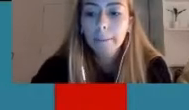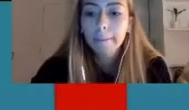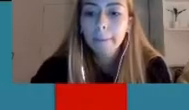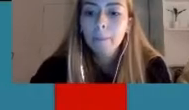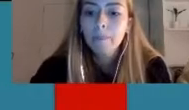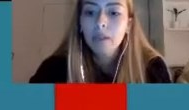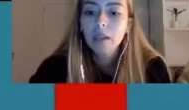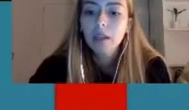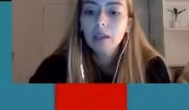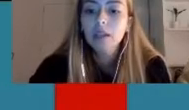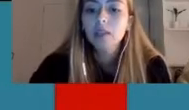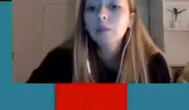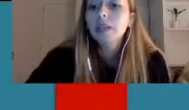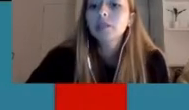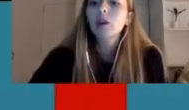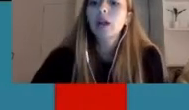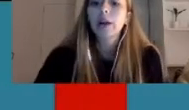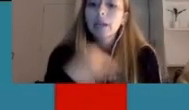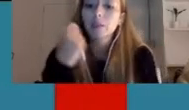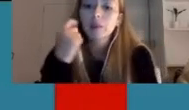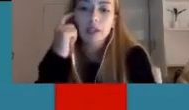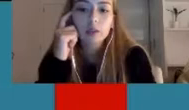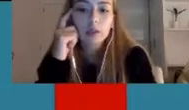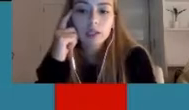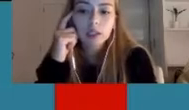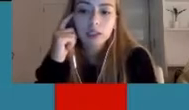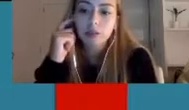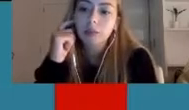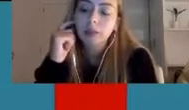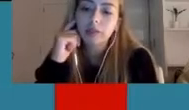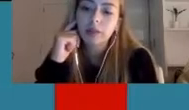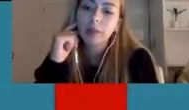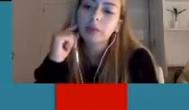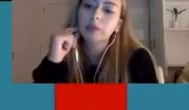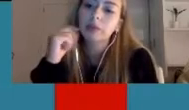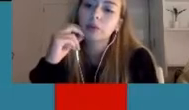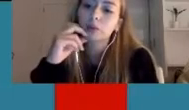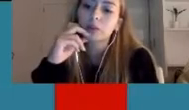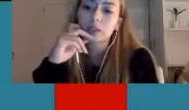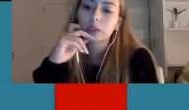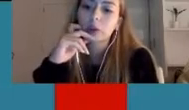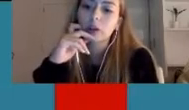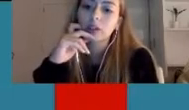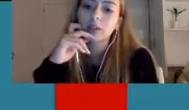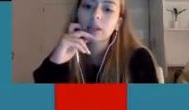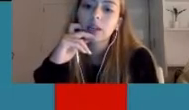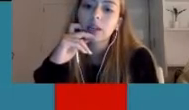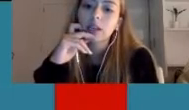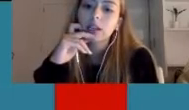escolar. No ambiente escolar, mesmo havendo uma legislação específica para a inclusão dos surdos nas